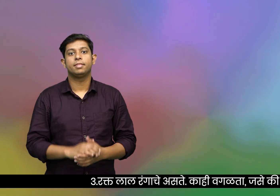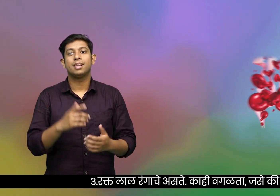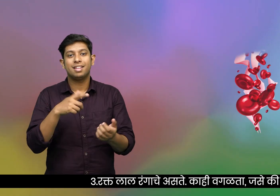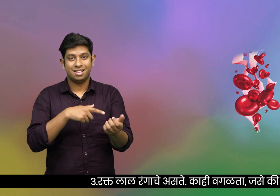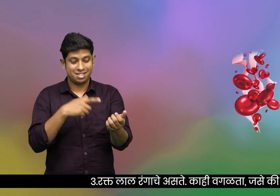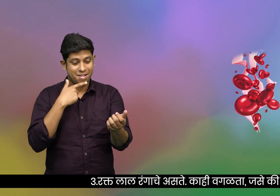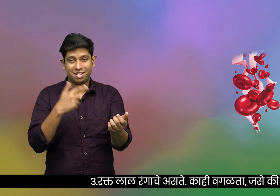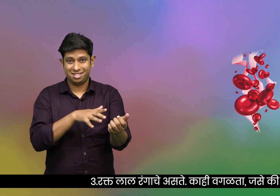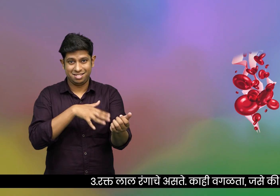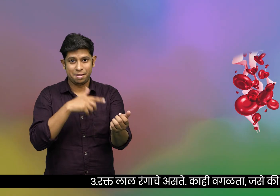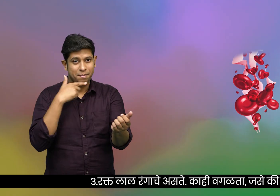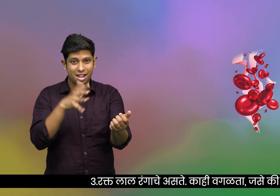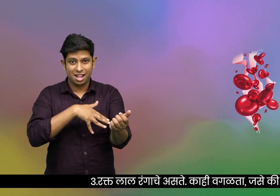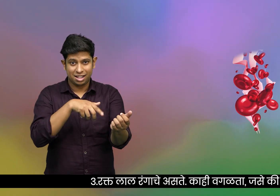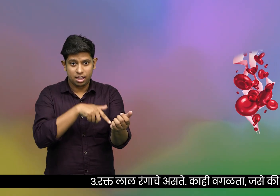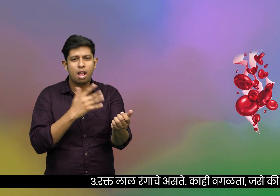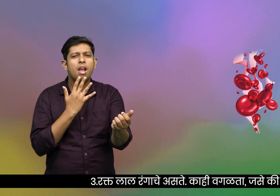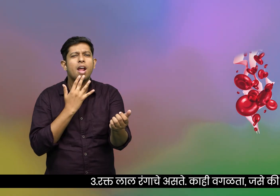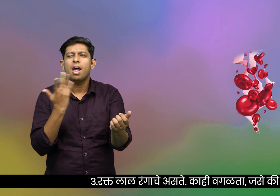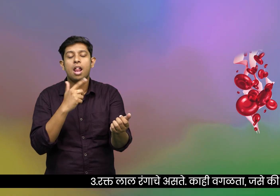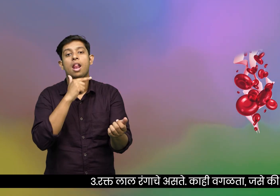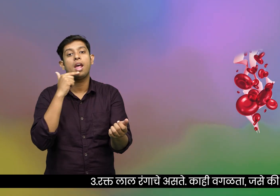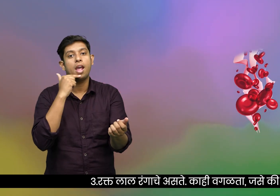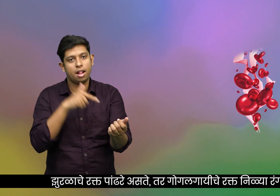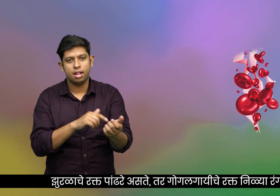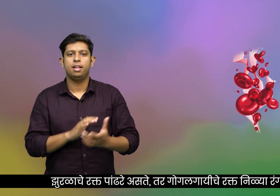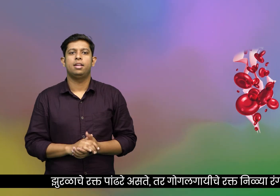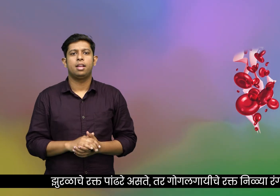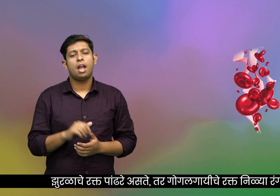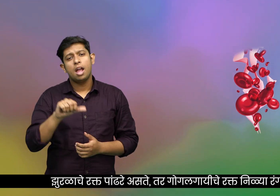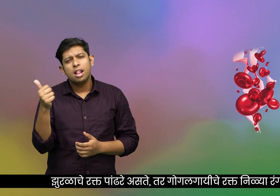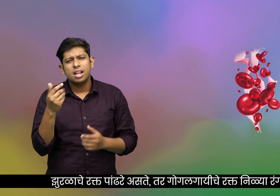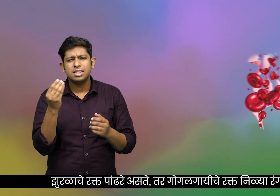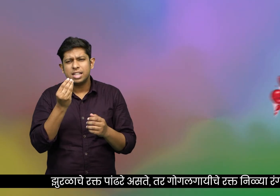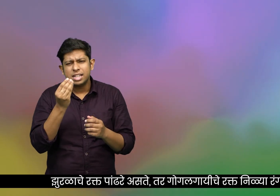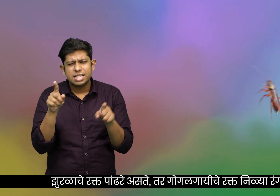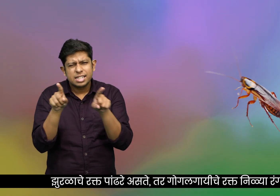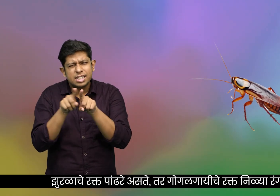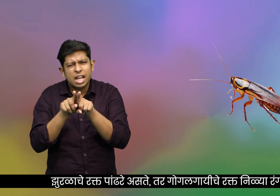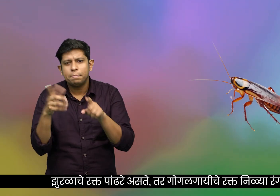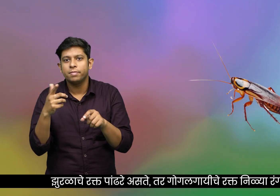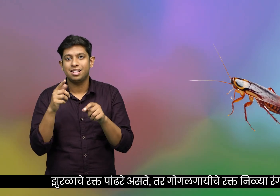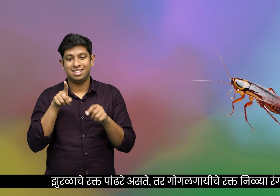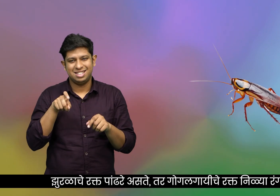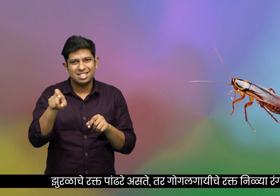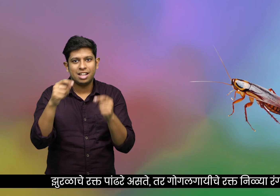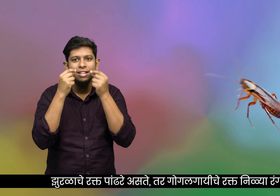रक्त लाल रंगाचे असते. काही वगळता जसे की झुरळाचे रक्त पांढरे असते तर गोगलगायीचे